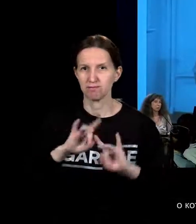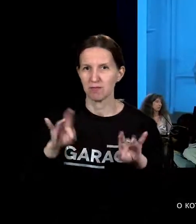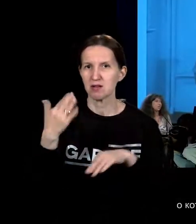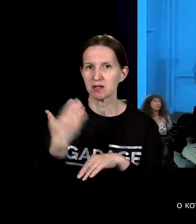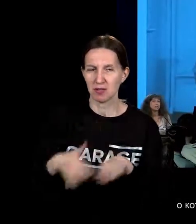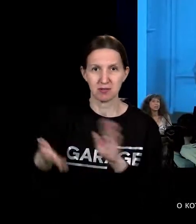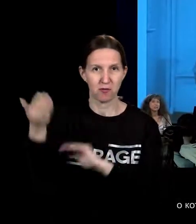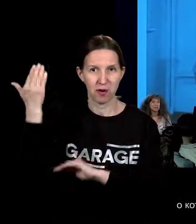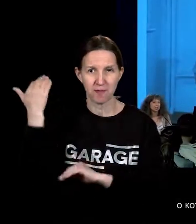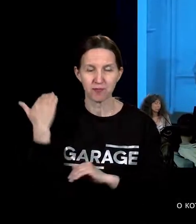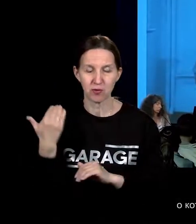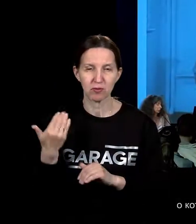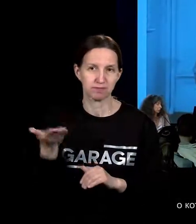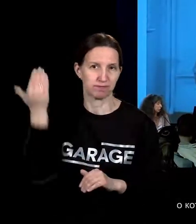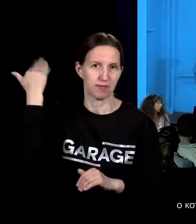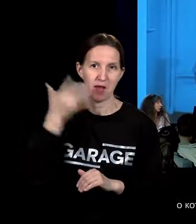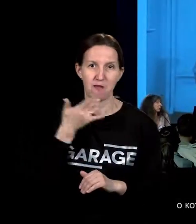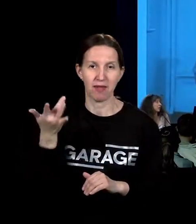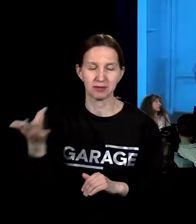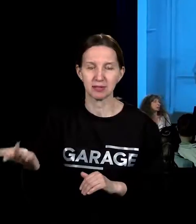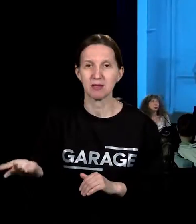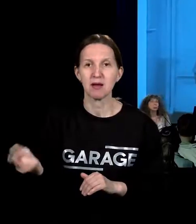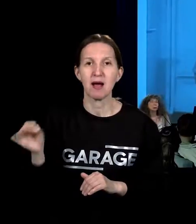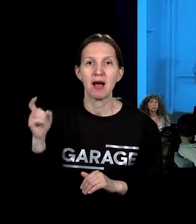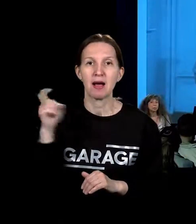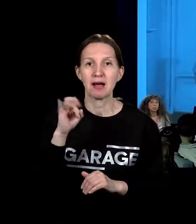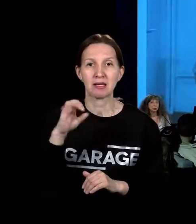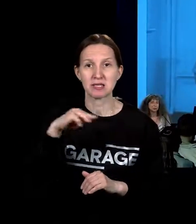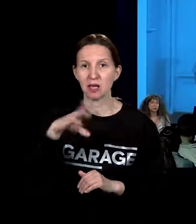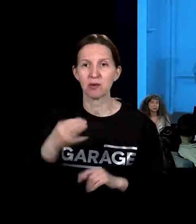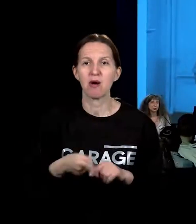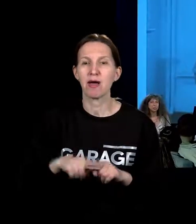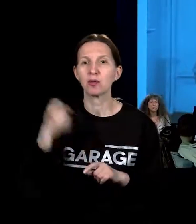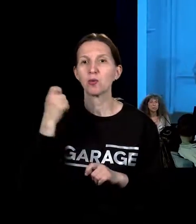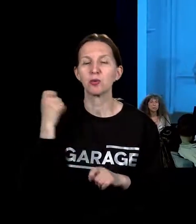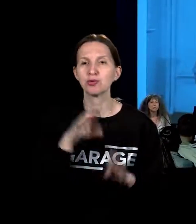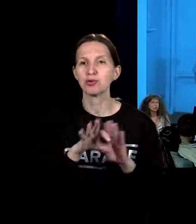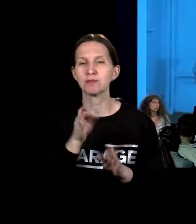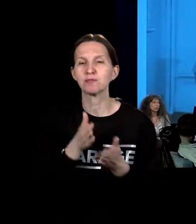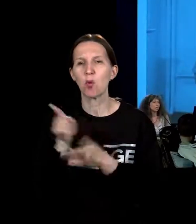о котором я рассказывала на одной из наших предыдущих лекций. Криста – художник, который занимался тем, что